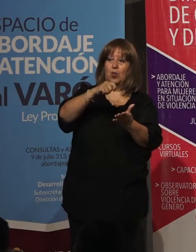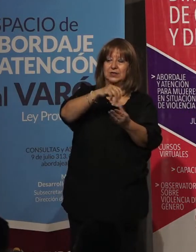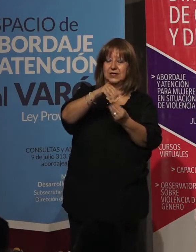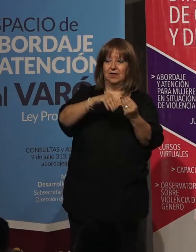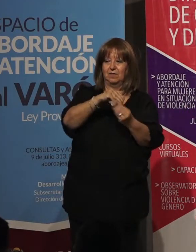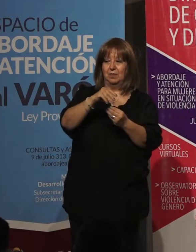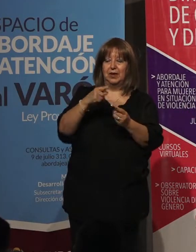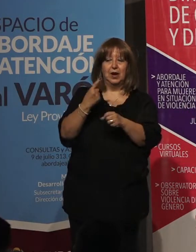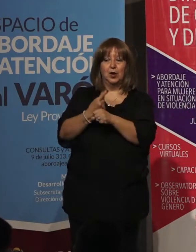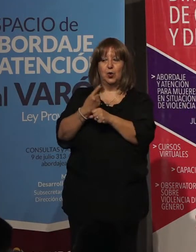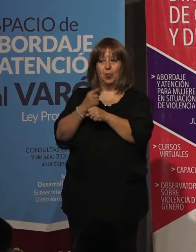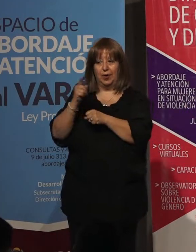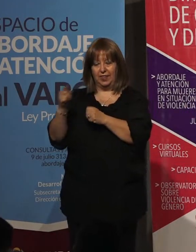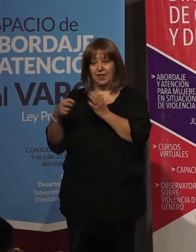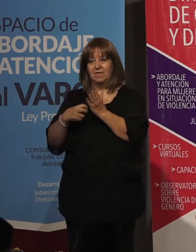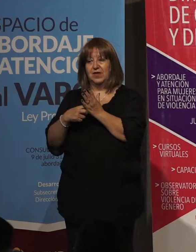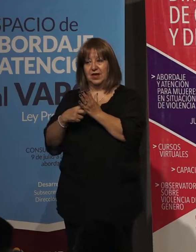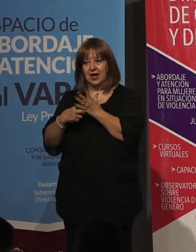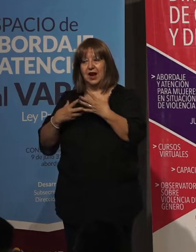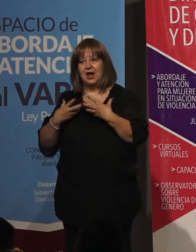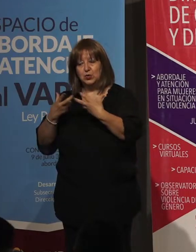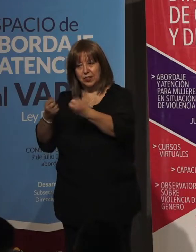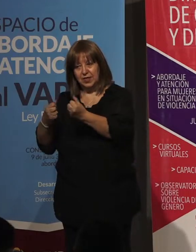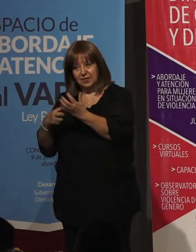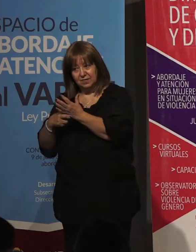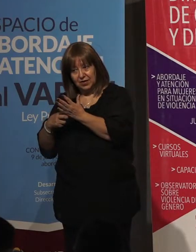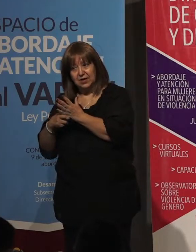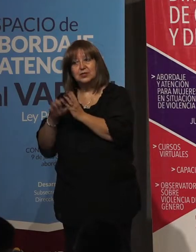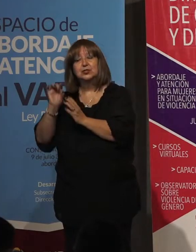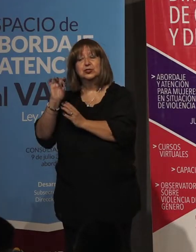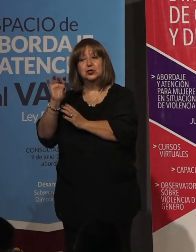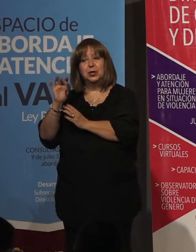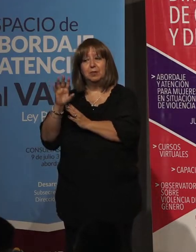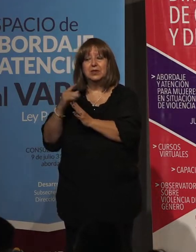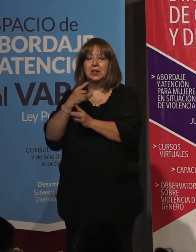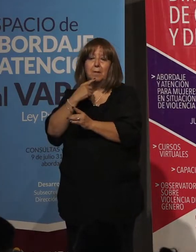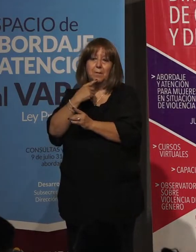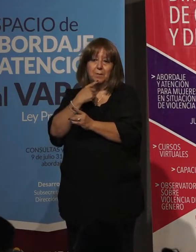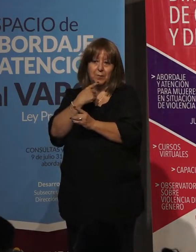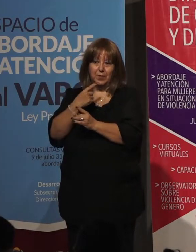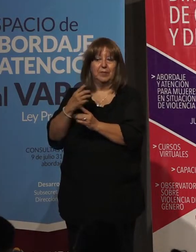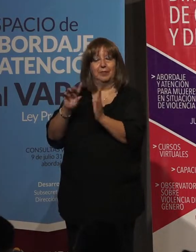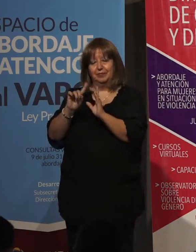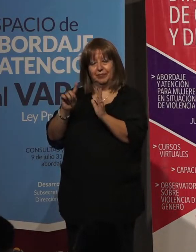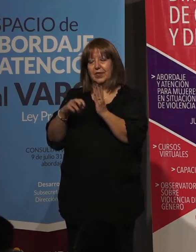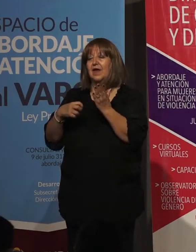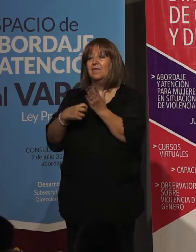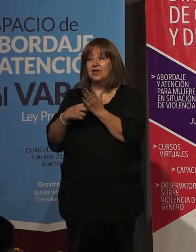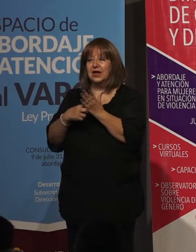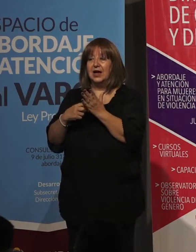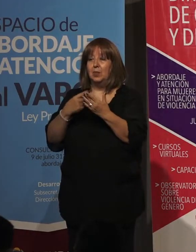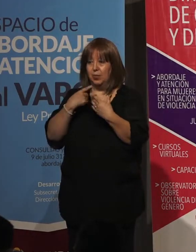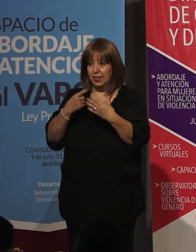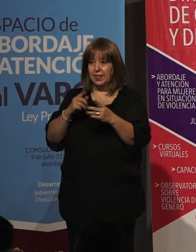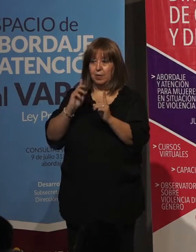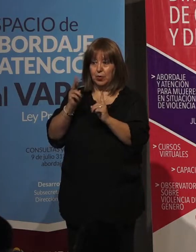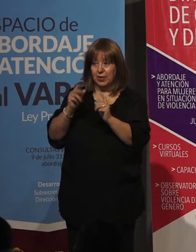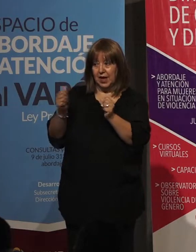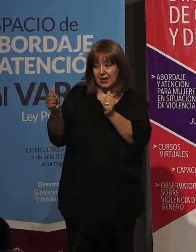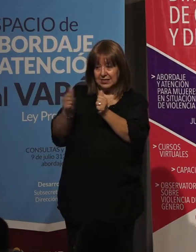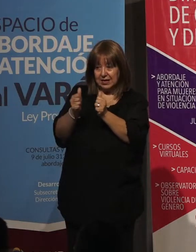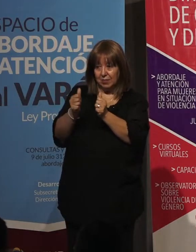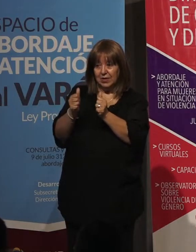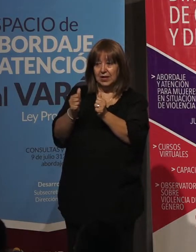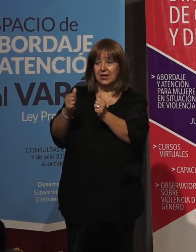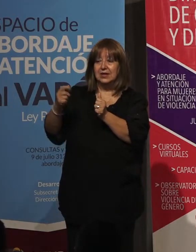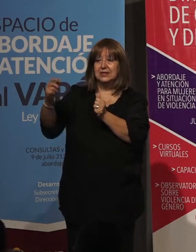familia. El ayudante fiscal solamente puede imponer, o mejor dicho, el fiscal, una prohibición de acercamiento si